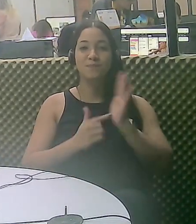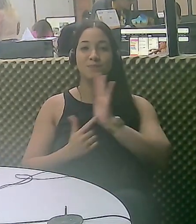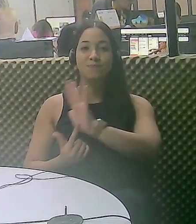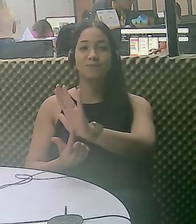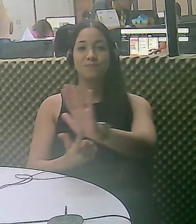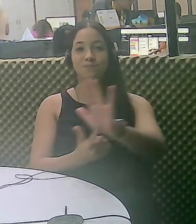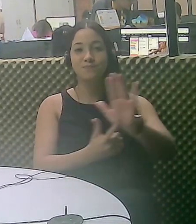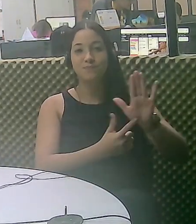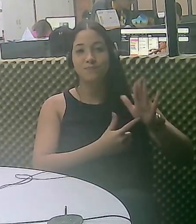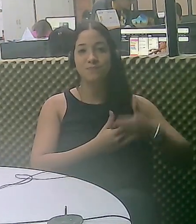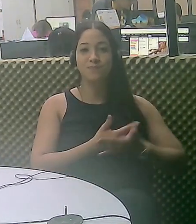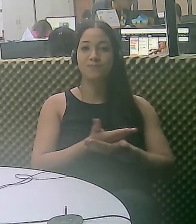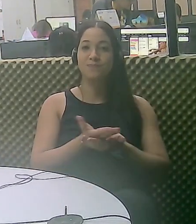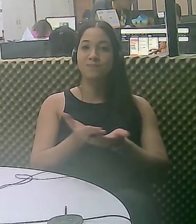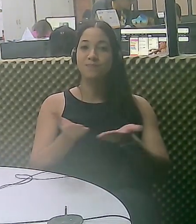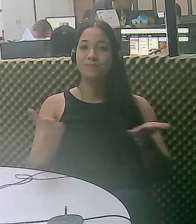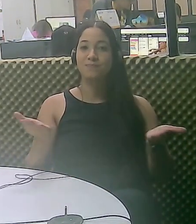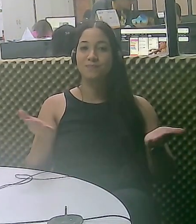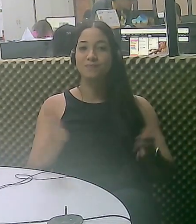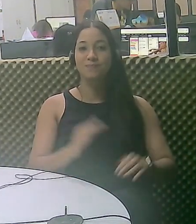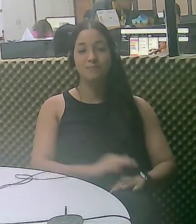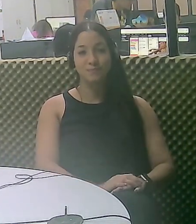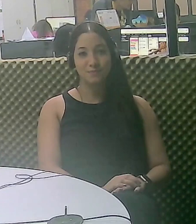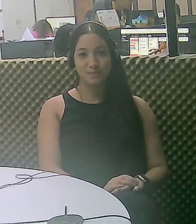Uberlândia no ar pra você.